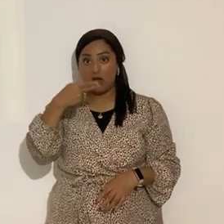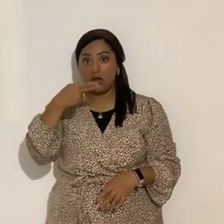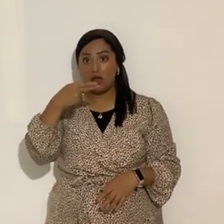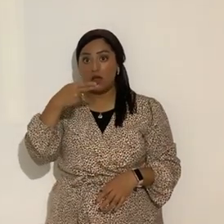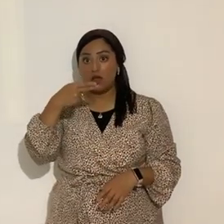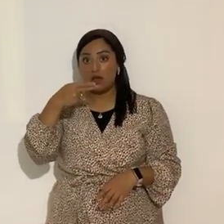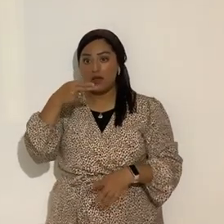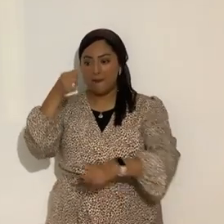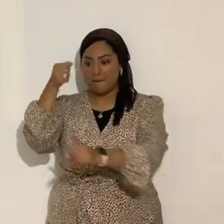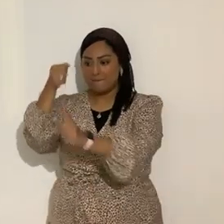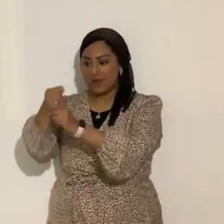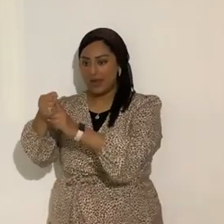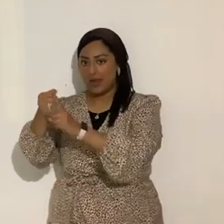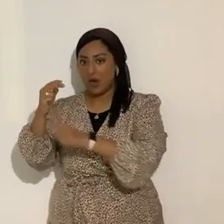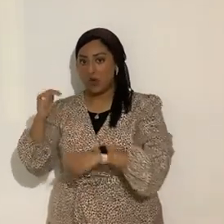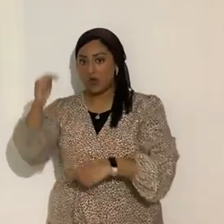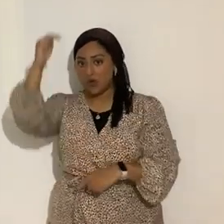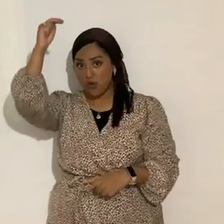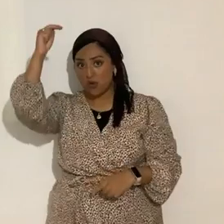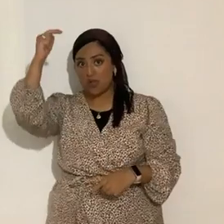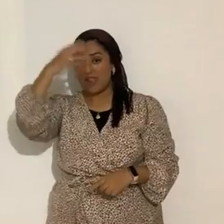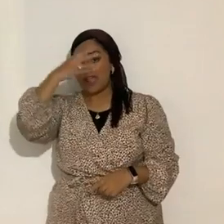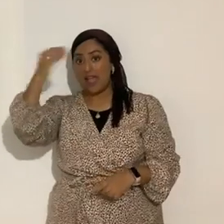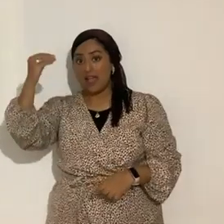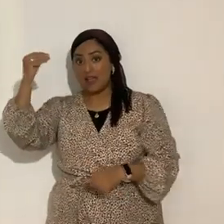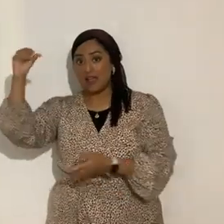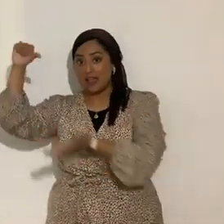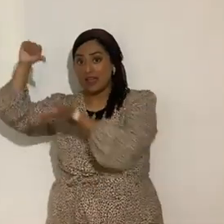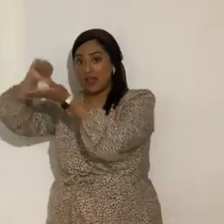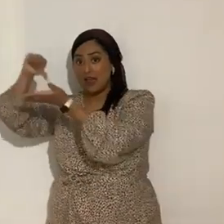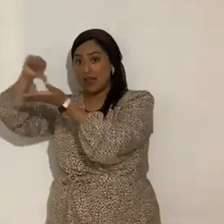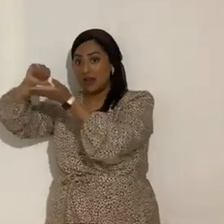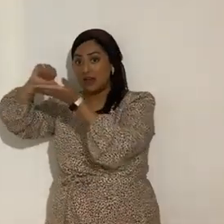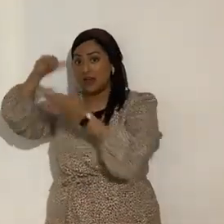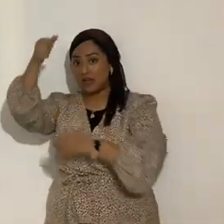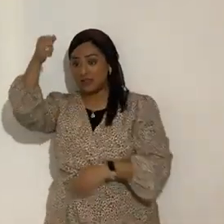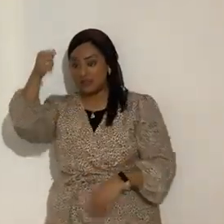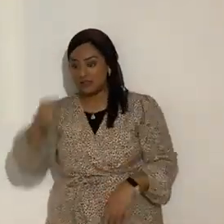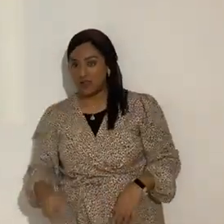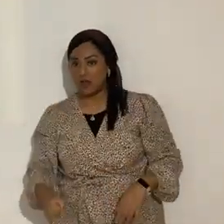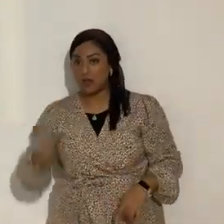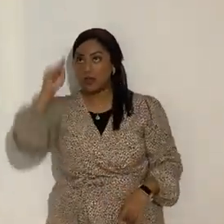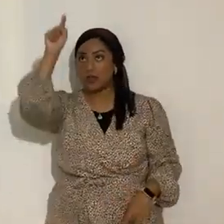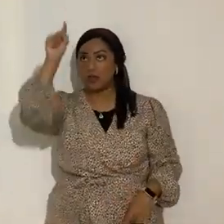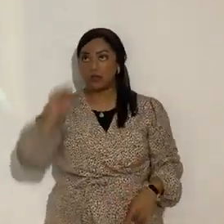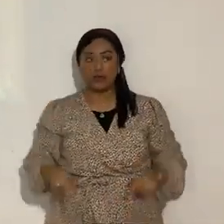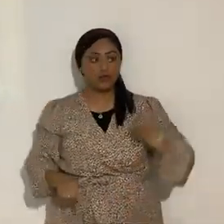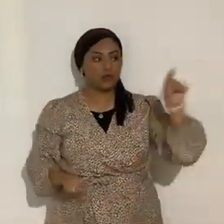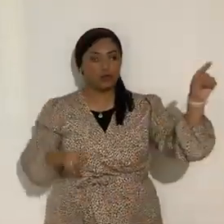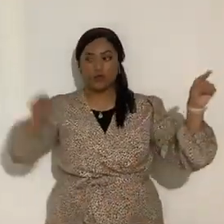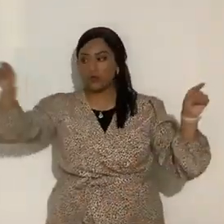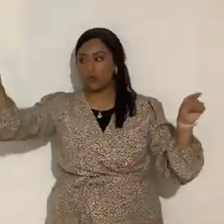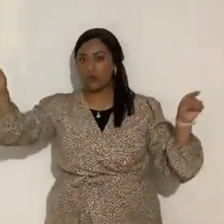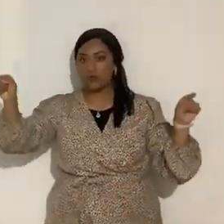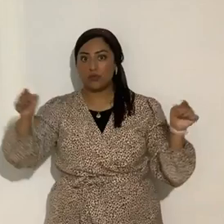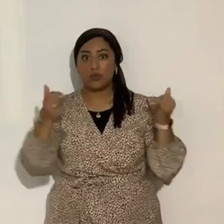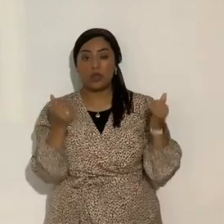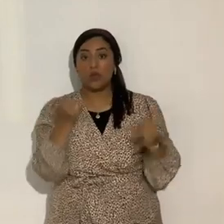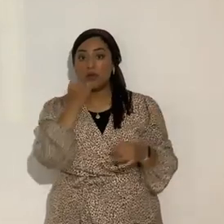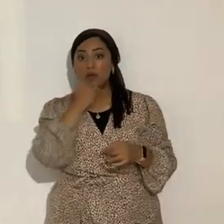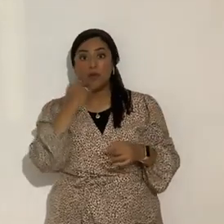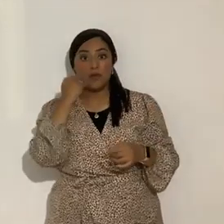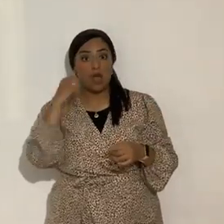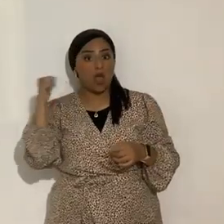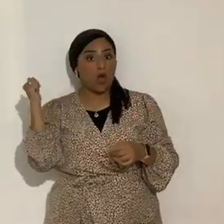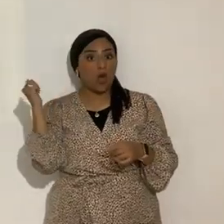Hezbolá ataca el norte e Irán el sur, desde 4 puntos diferentes. Están siendo atacados nuestros